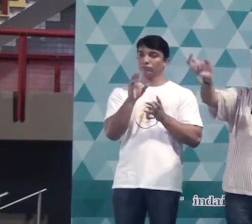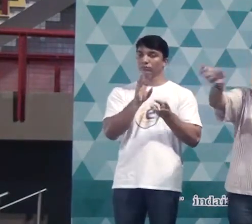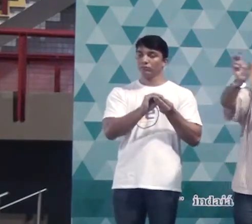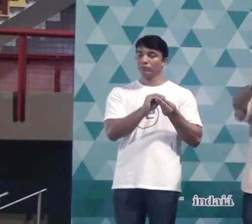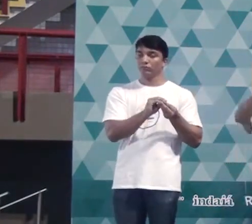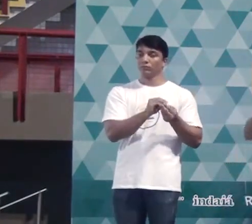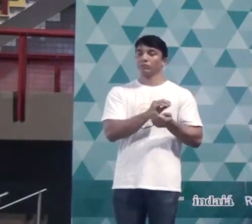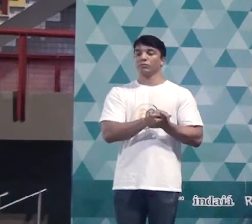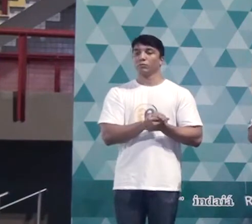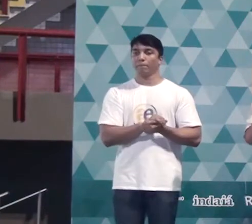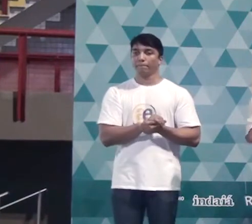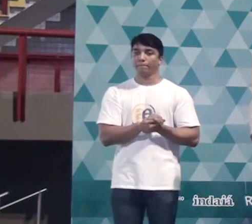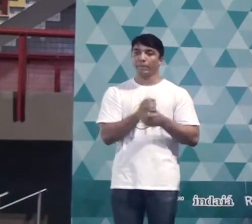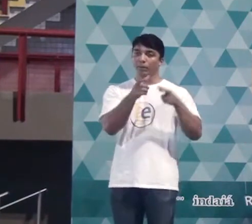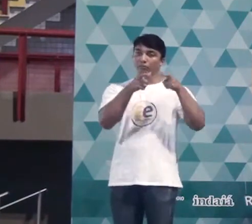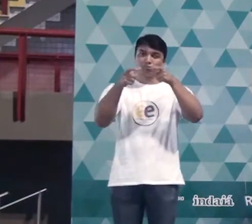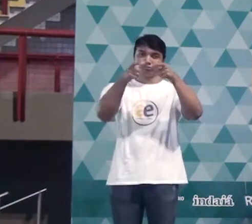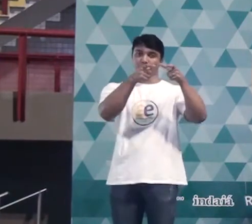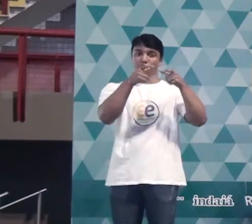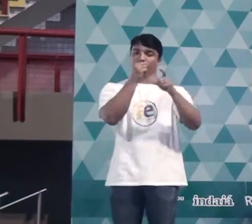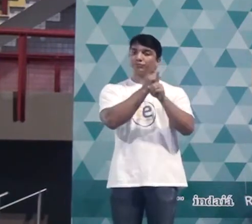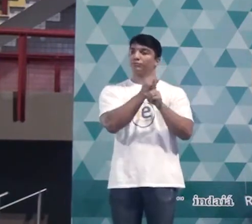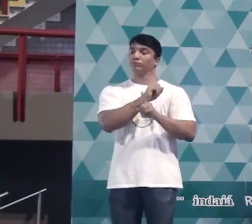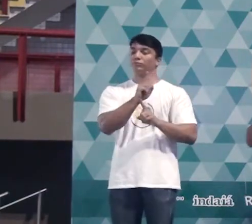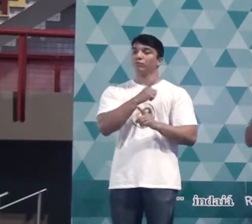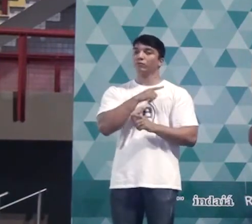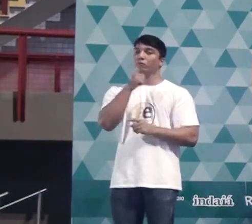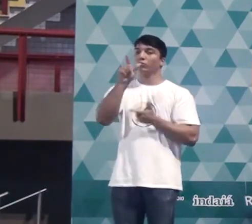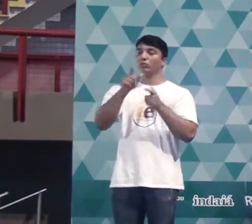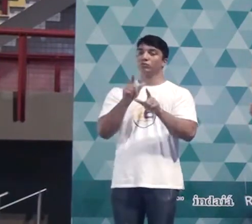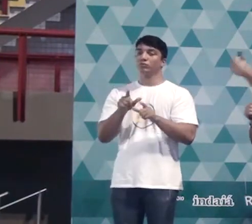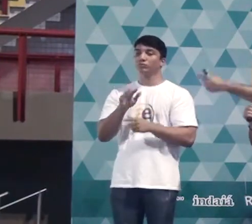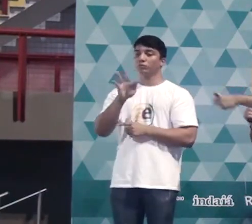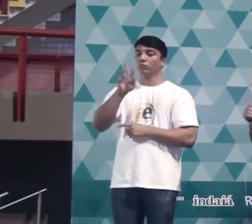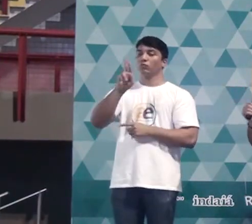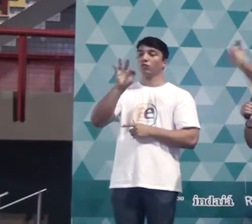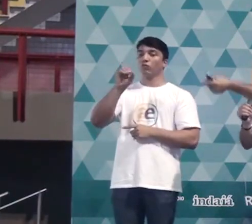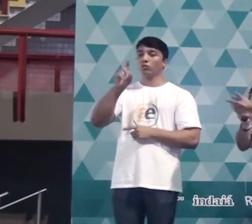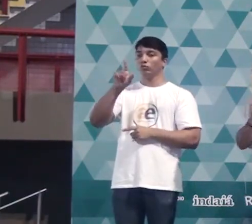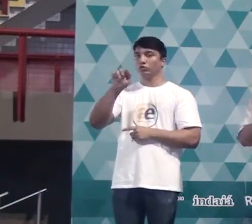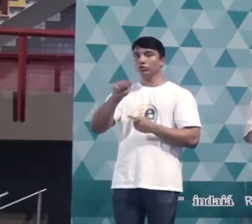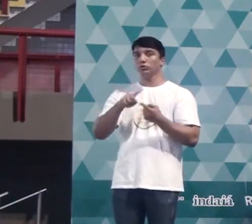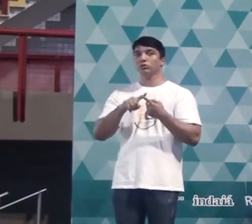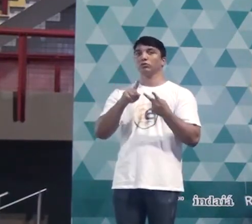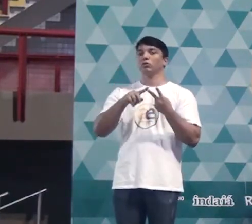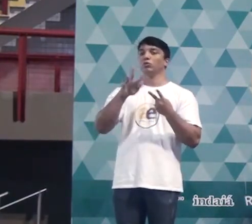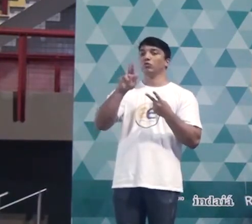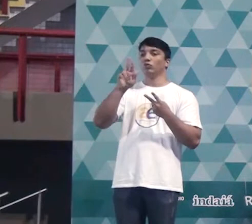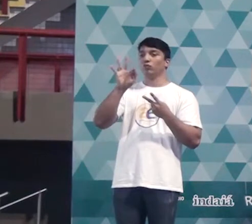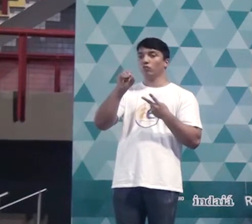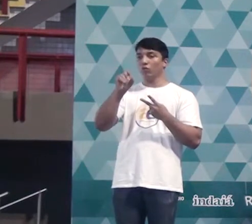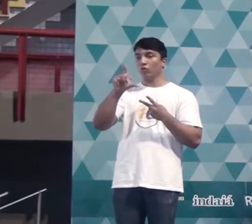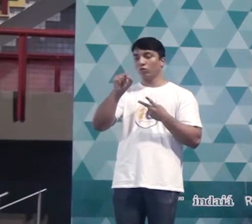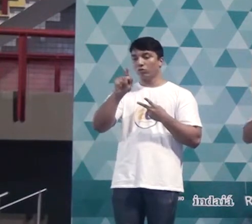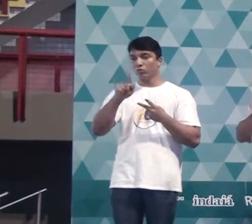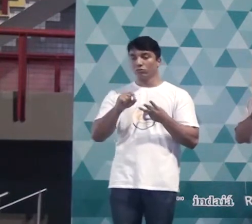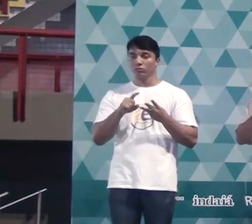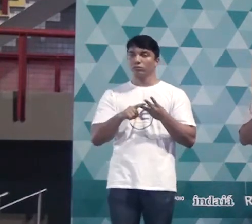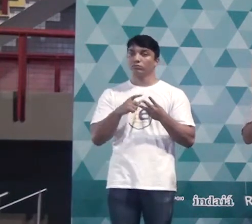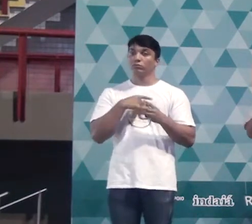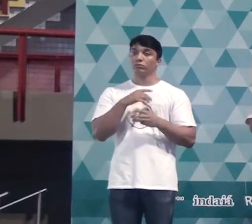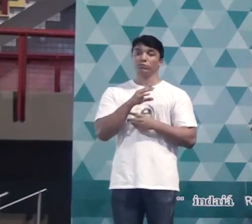objeto voador não identificado. A partir de UFO vem algumas palavras, como ufologia, ufólogo. Sabe o